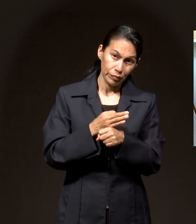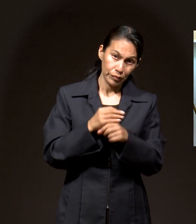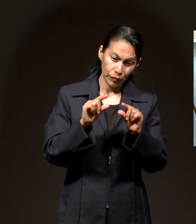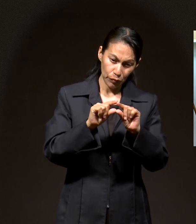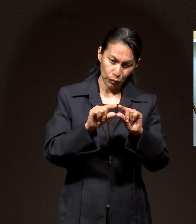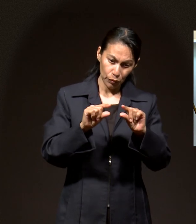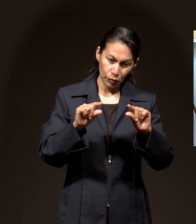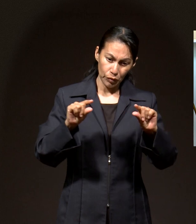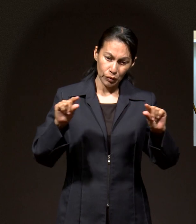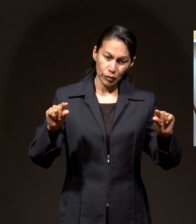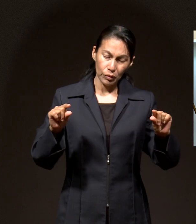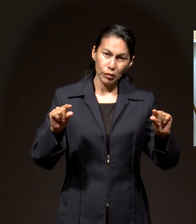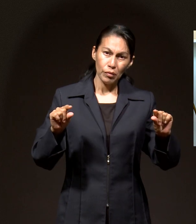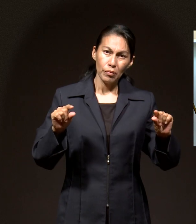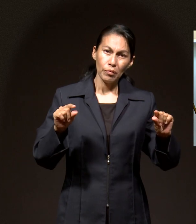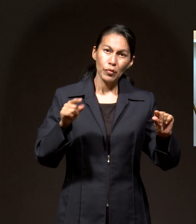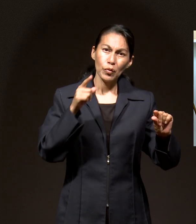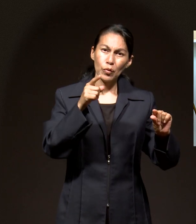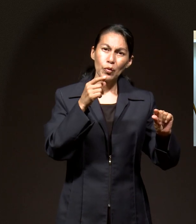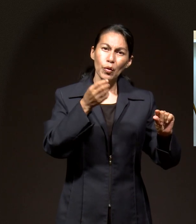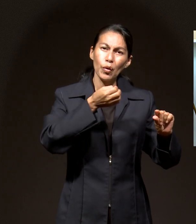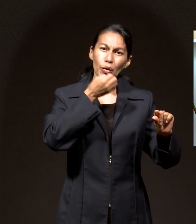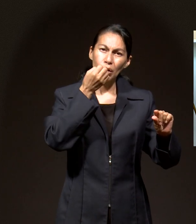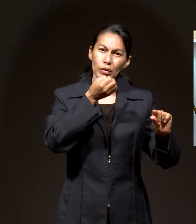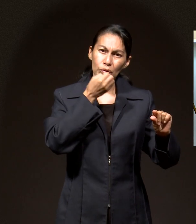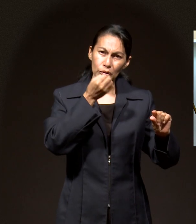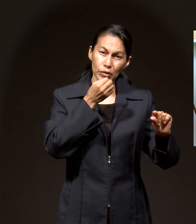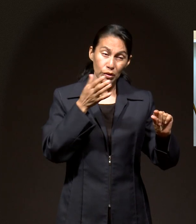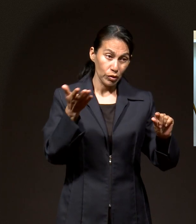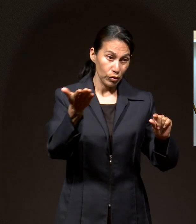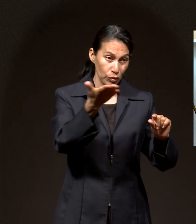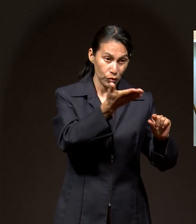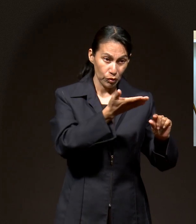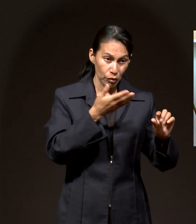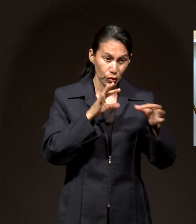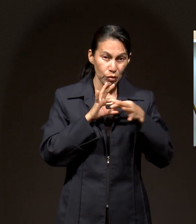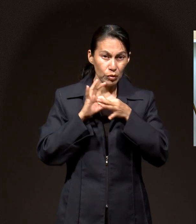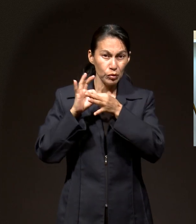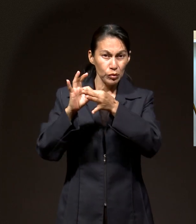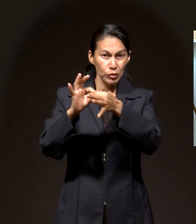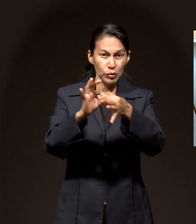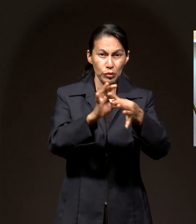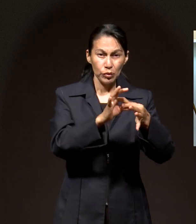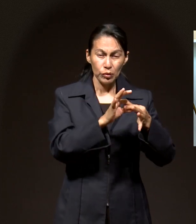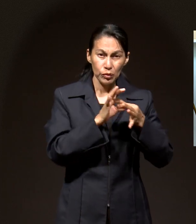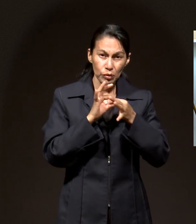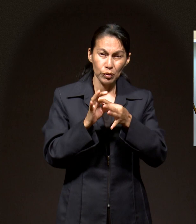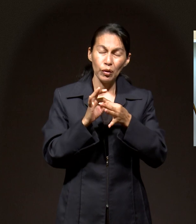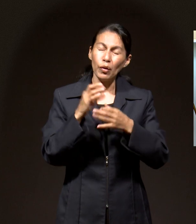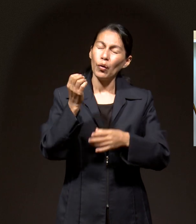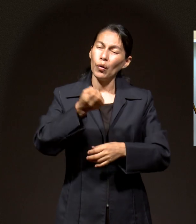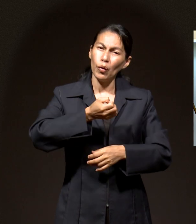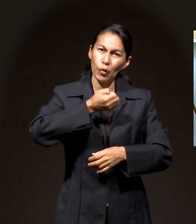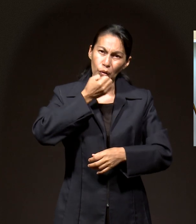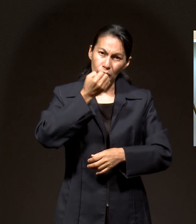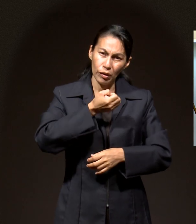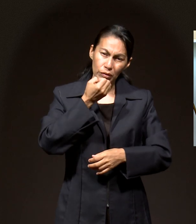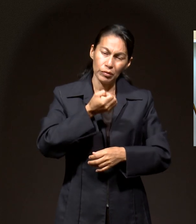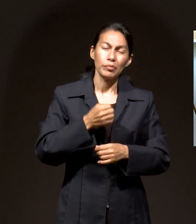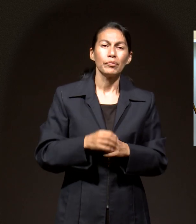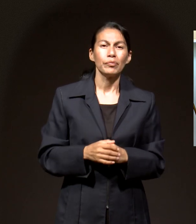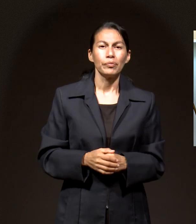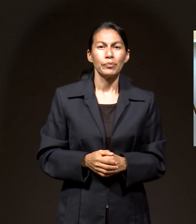una cintilla, tus oraciones, tus pedidos de oración, para que todos nos unamos, para que todos nos